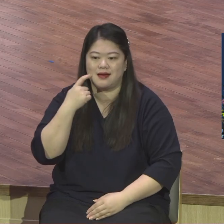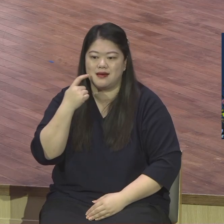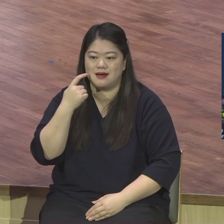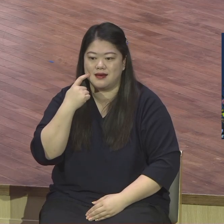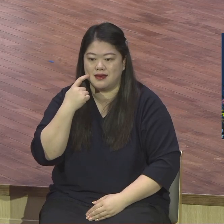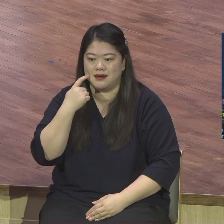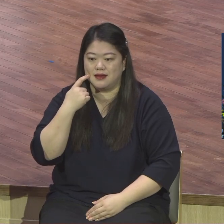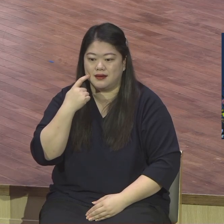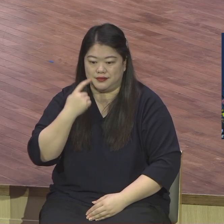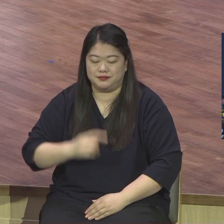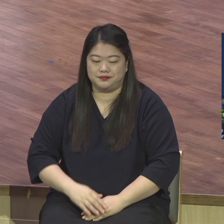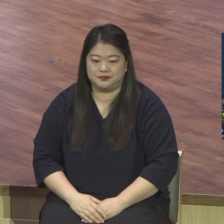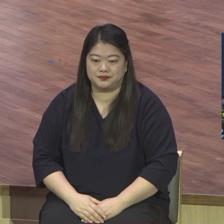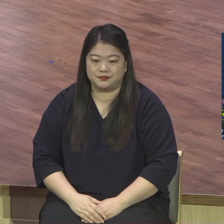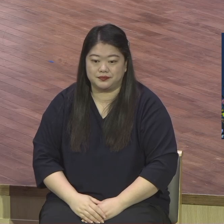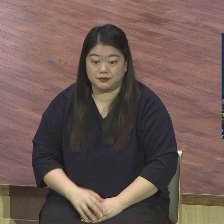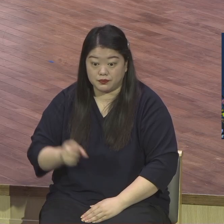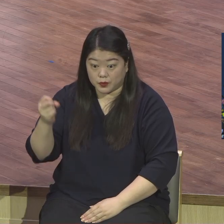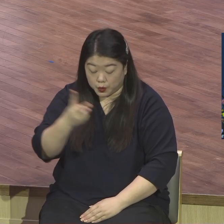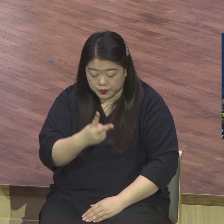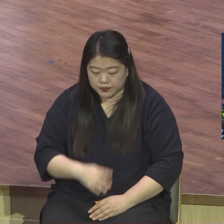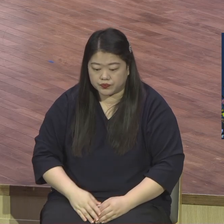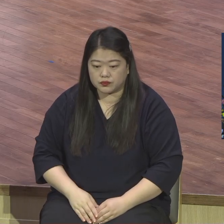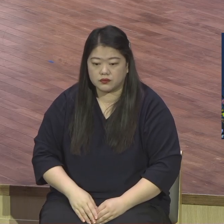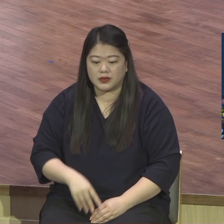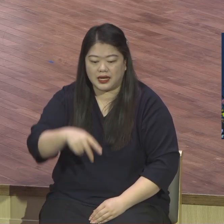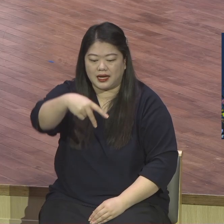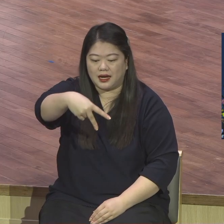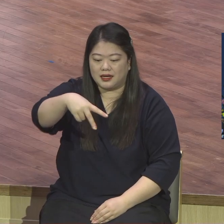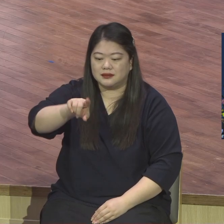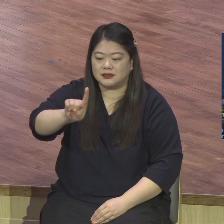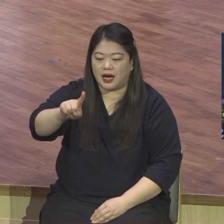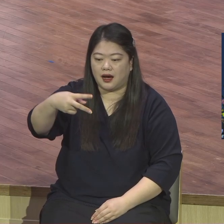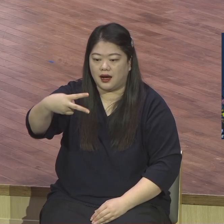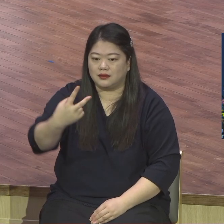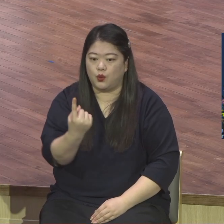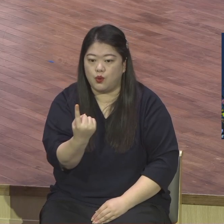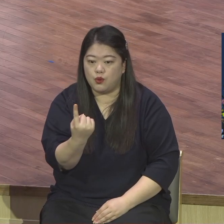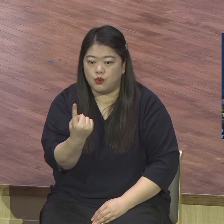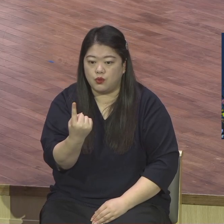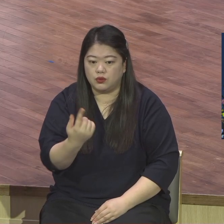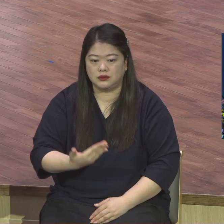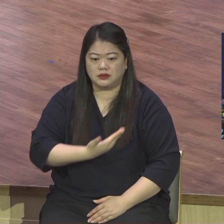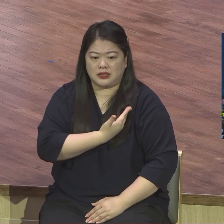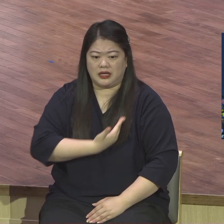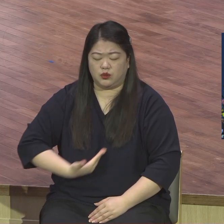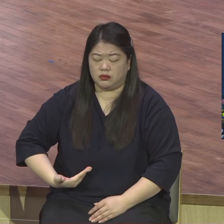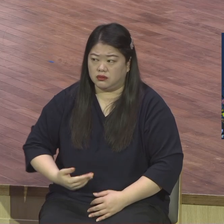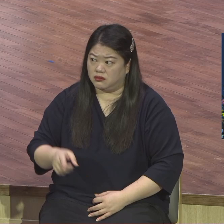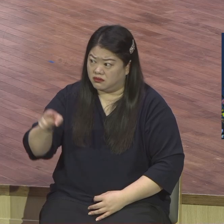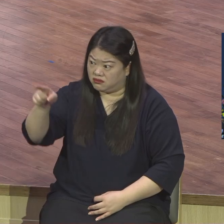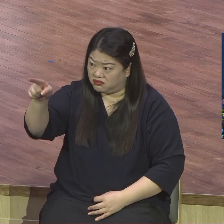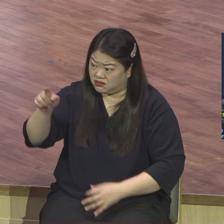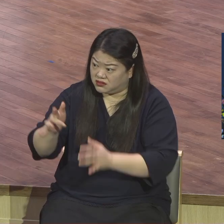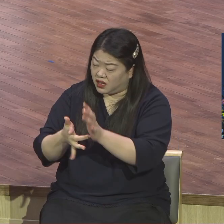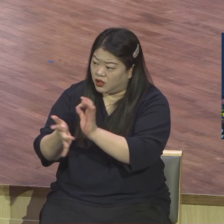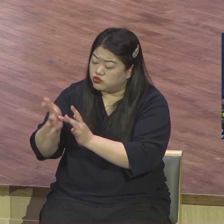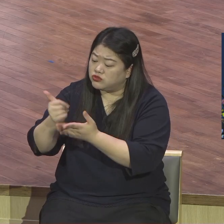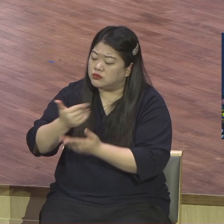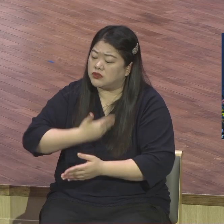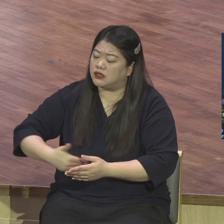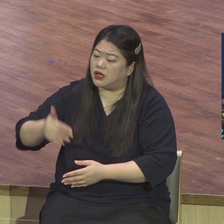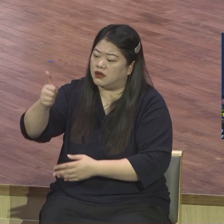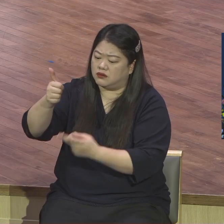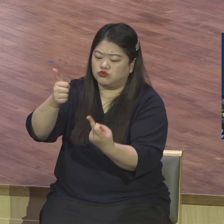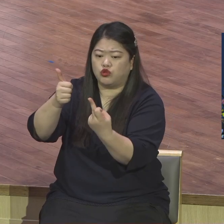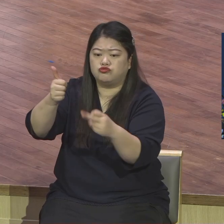자신이 사도권을 가지고 시비를 걸어서 복음의 진리를 왜곡하려고 했던